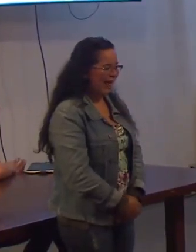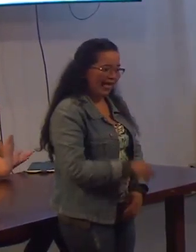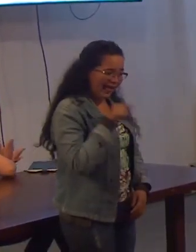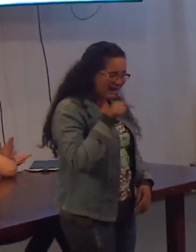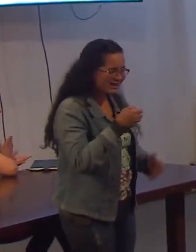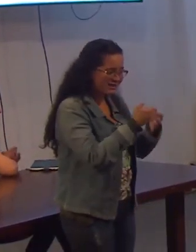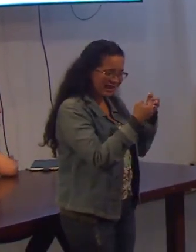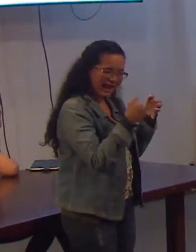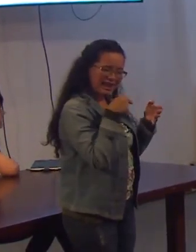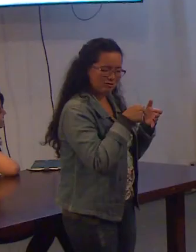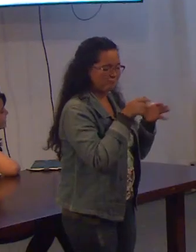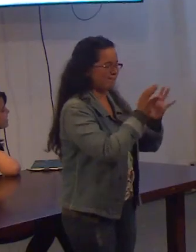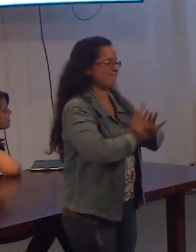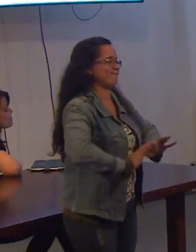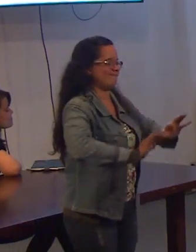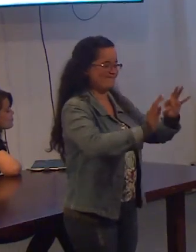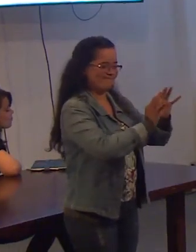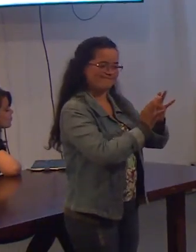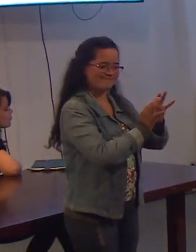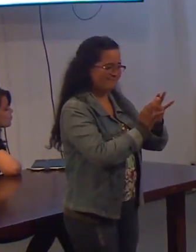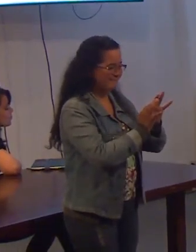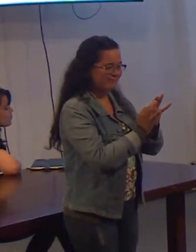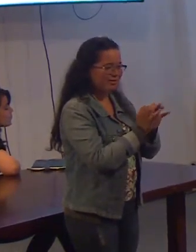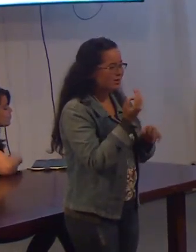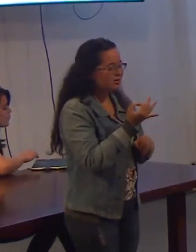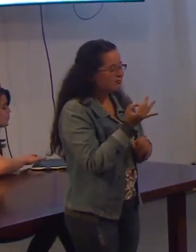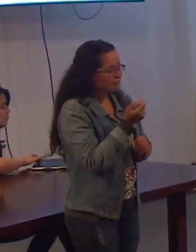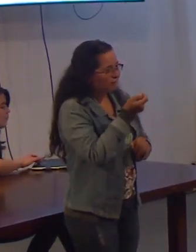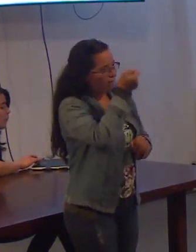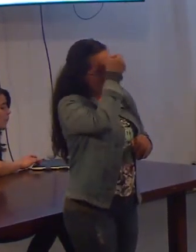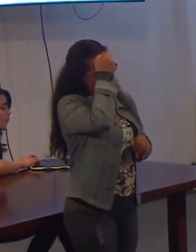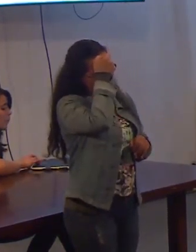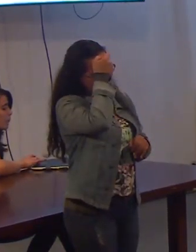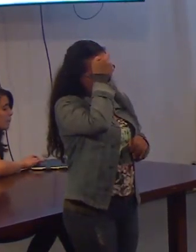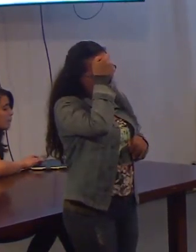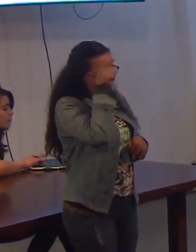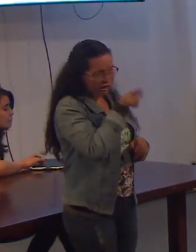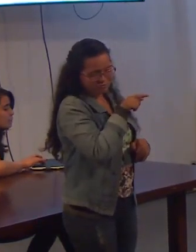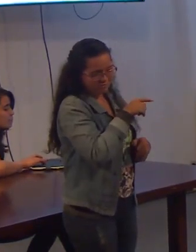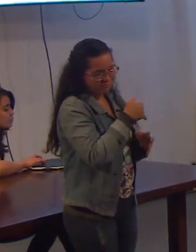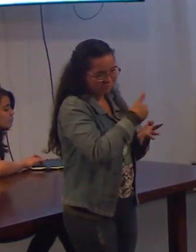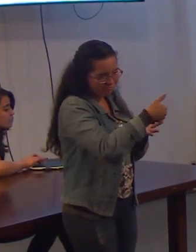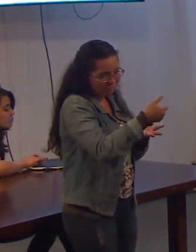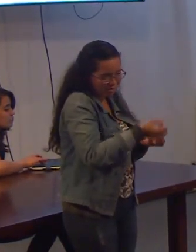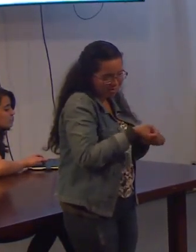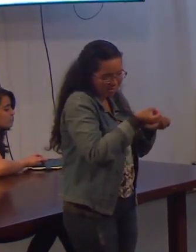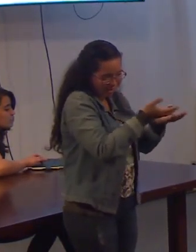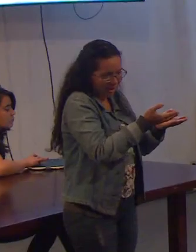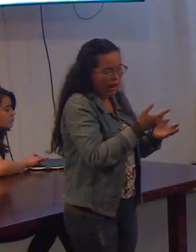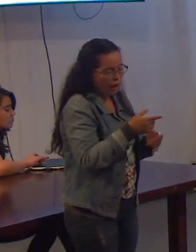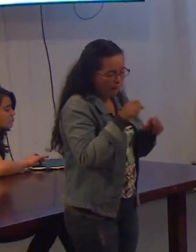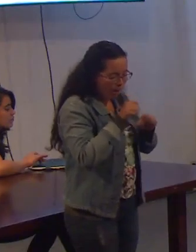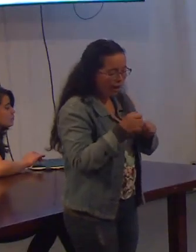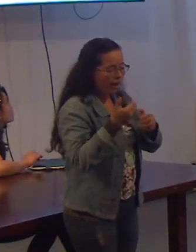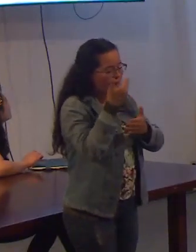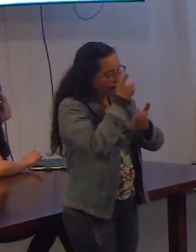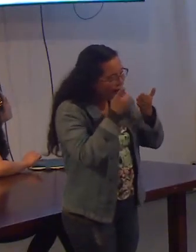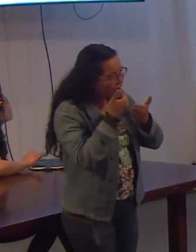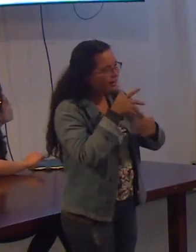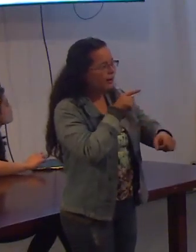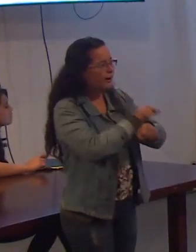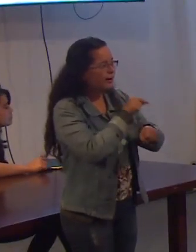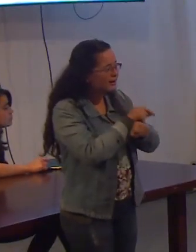como trascendental, nos marcó, y pues realmente estos son los aportes de la línea de artes y lenguajes. Nos permitieron analizar, criticar la postura